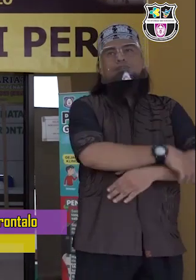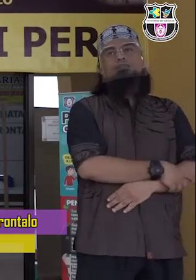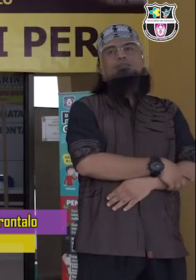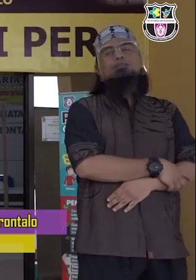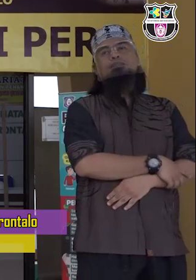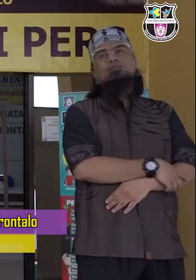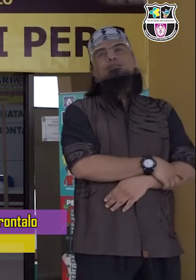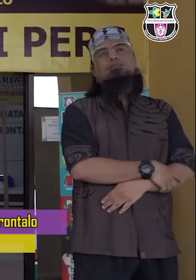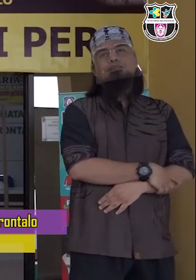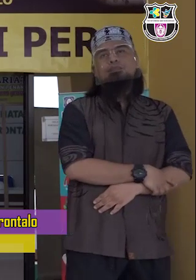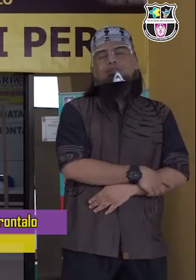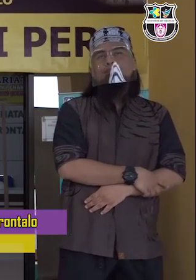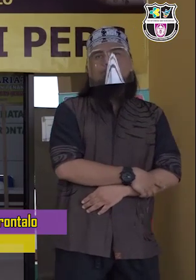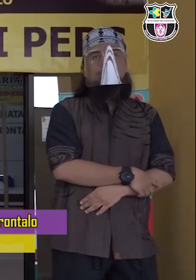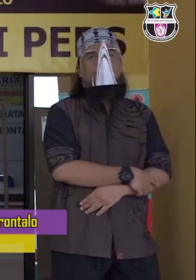Pada